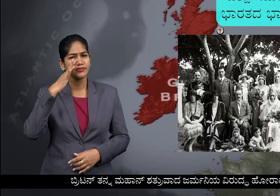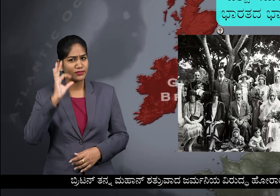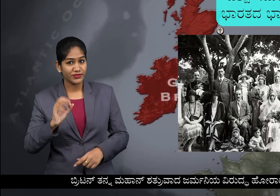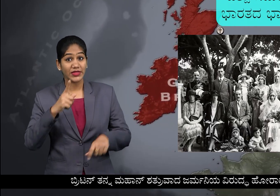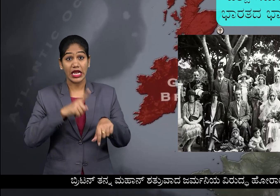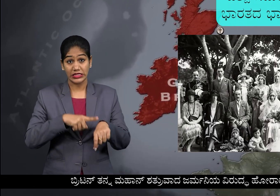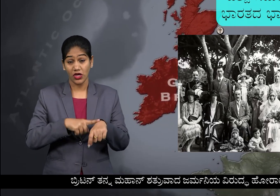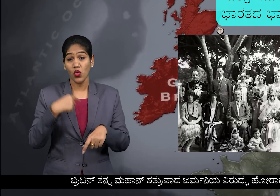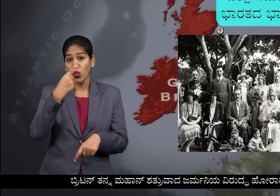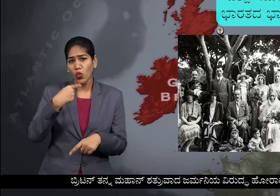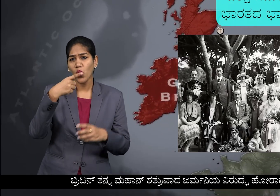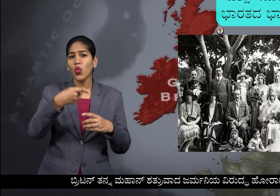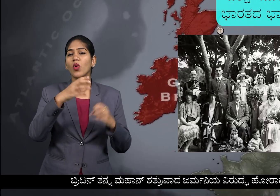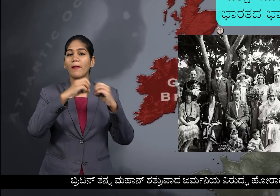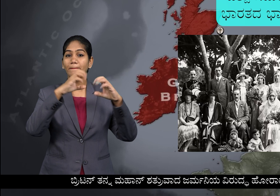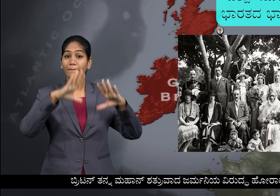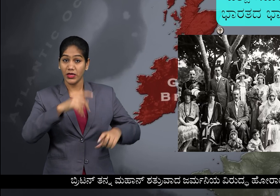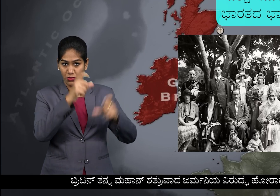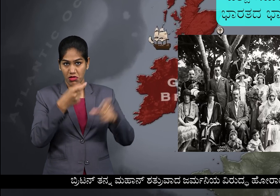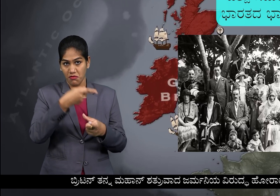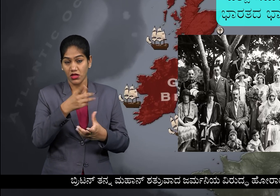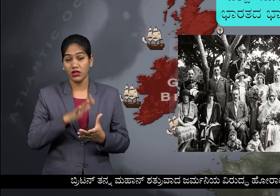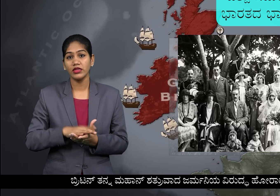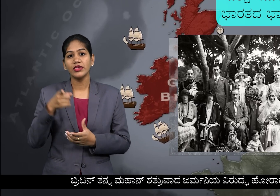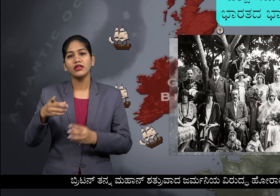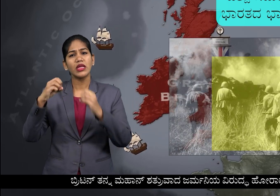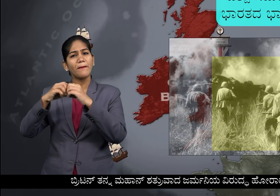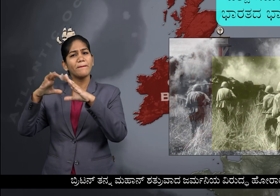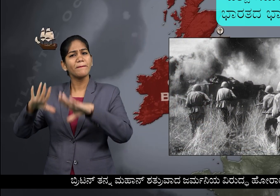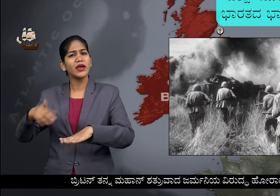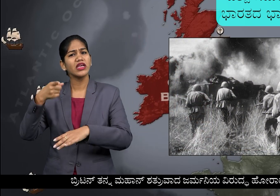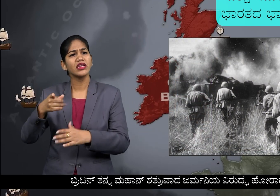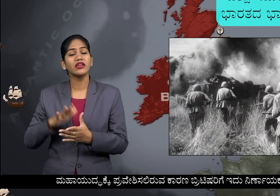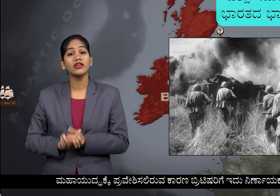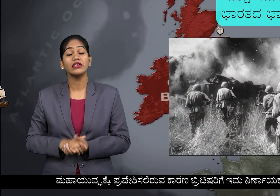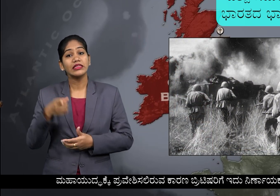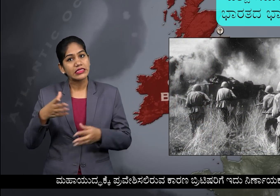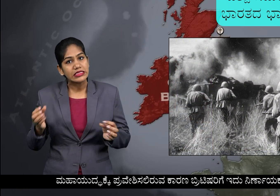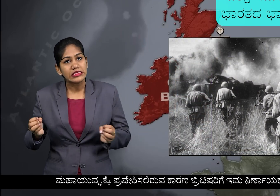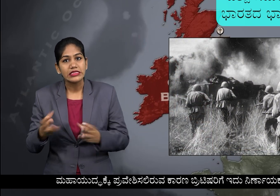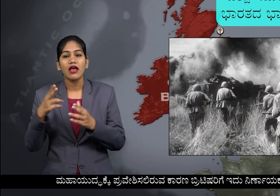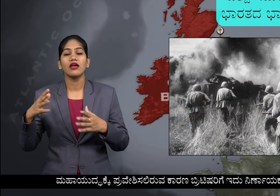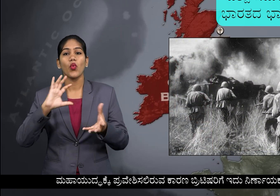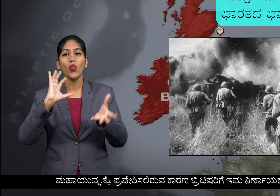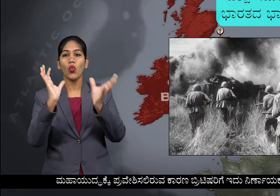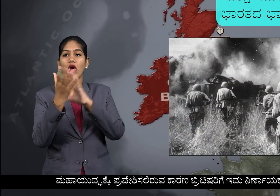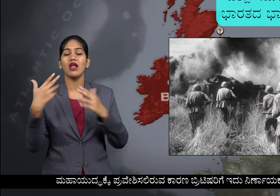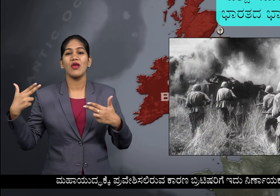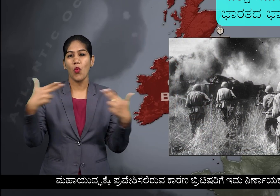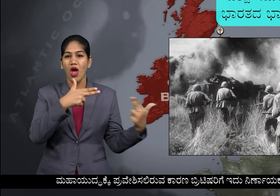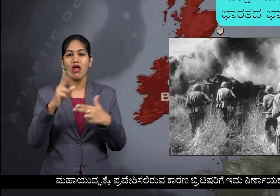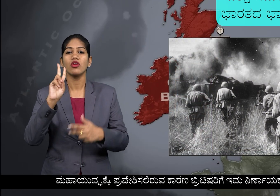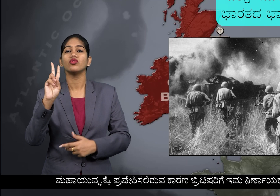ಬ್ರಿಟನ್ ತನ್ನ ಮಹಾನ್ ಶತ್ರುವಾದ ಜರ್ಮನಿಯ ವಿರುದ್ಧ ಹೋರಾಡುವ ಎರಡನೇ ಮಹಾಯುದ್ಧಕ್ಕೆ ಪ್ರವೇಶಿಸಿರುವ